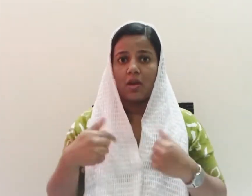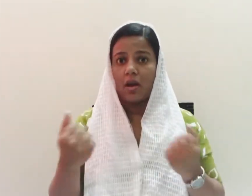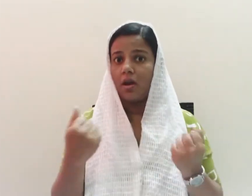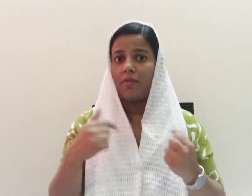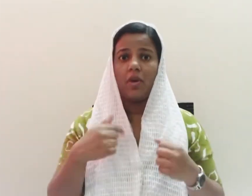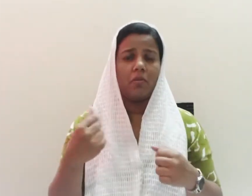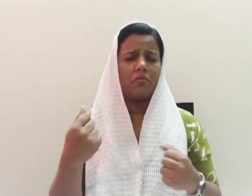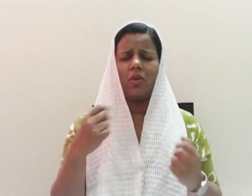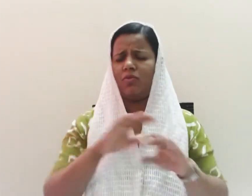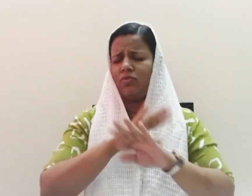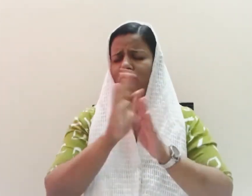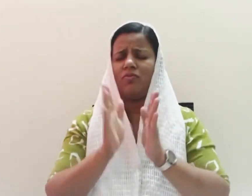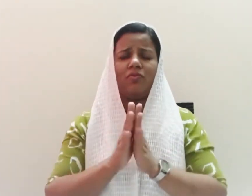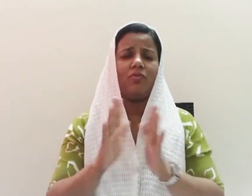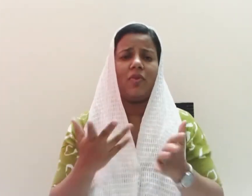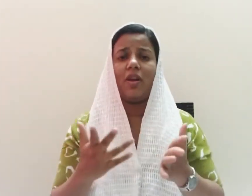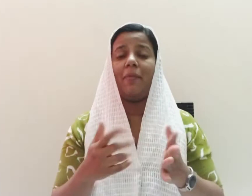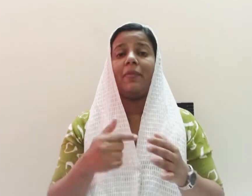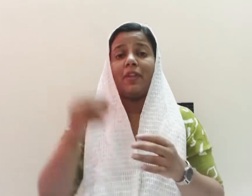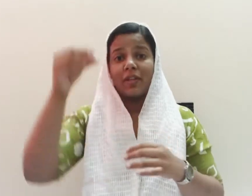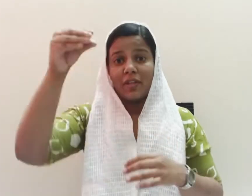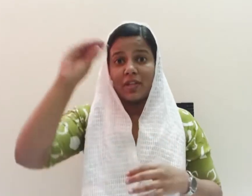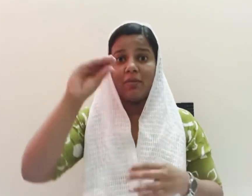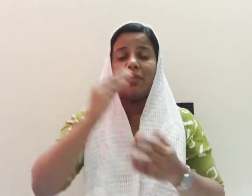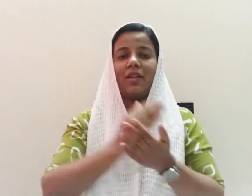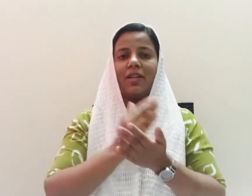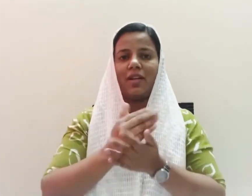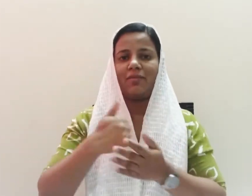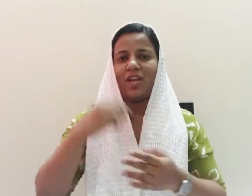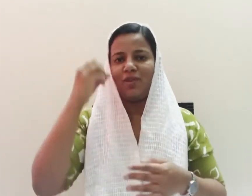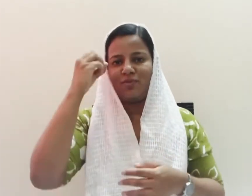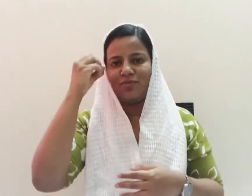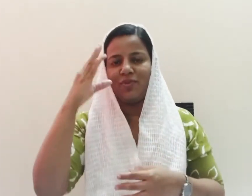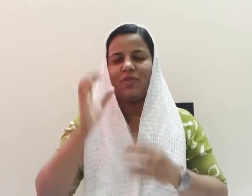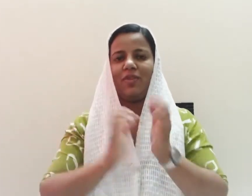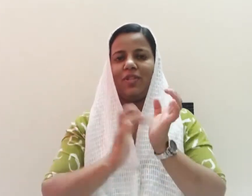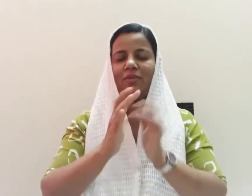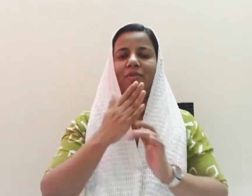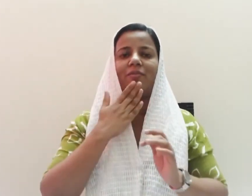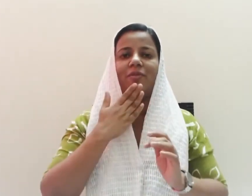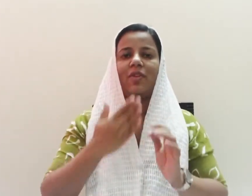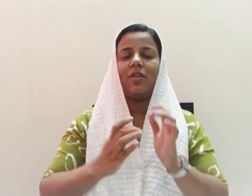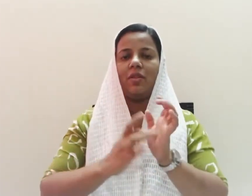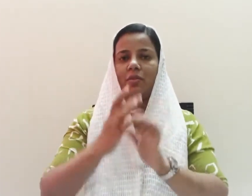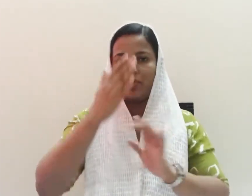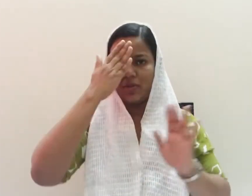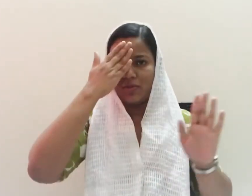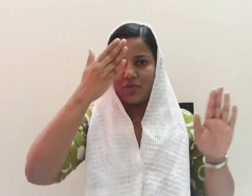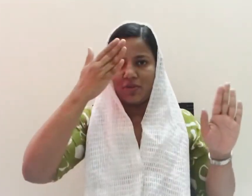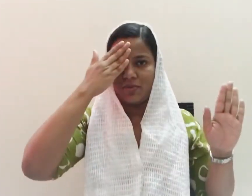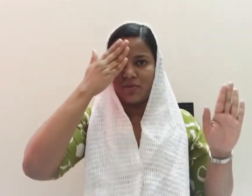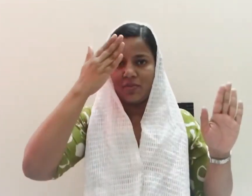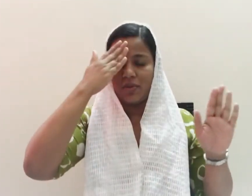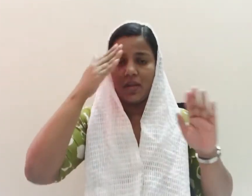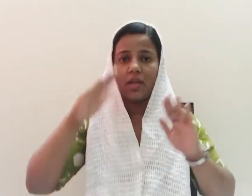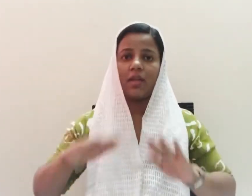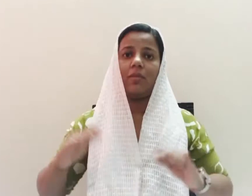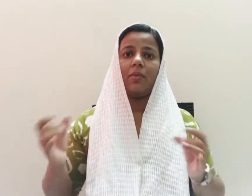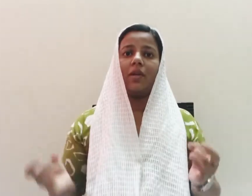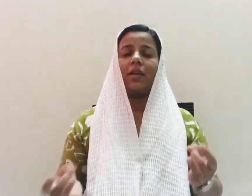കഴിവല്ല, എൻ്റെ യോഗ്യതയല്ല, എൻ്റെ മിടുക്കല്ല, കൃപയാൽ ഞാൻ ഉണർന്നത്. നന്ദിയോടെ സ്തോത്രം, നന്ദിയോടെ സ്തോത്രം, നന്ദിയോടെ സ്തോത്രം. ഈ